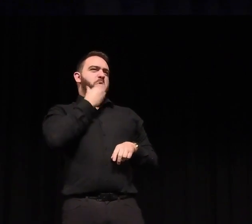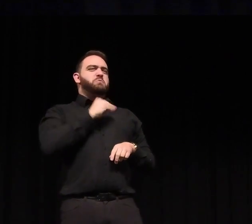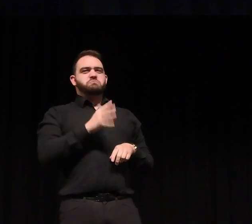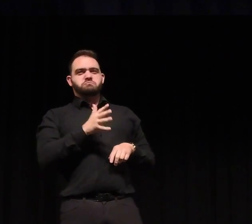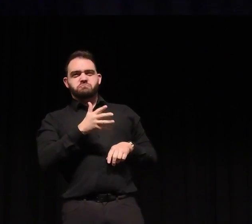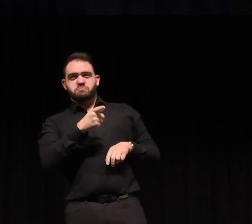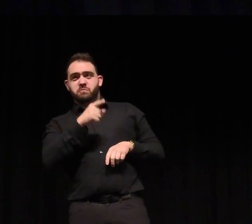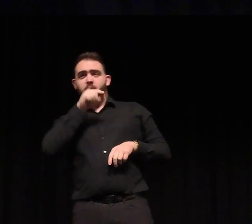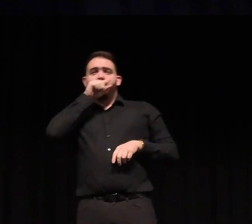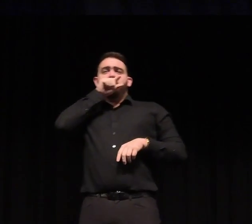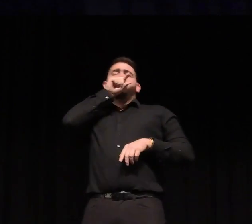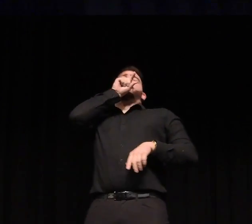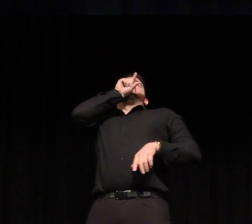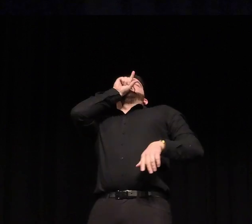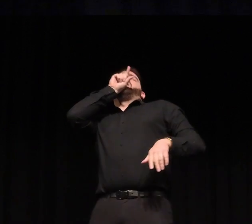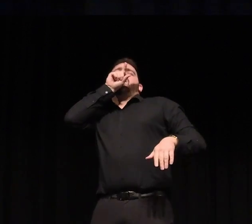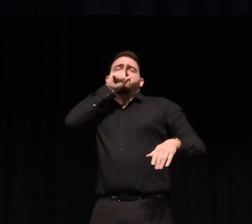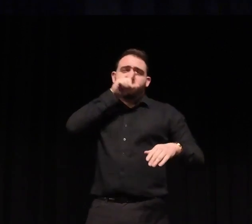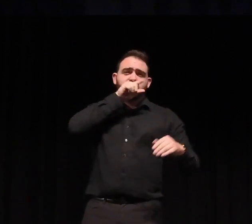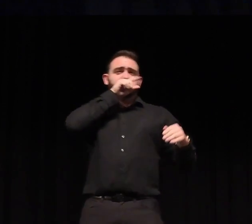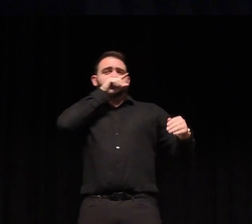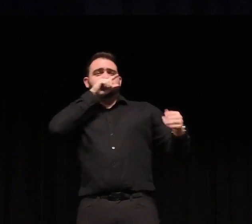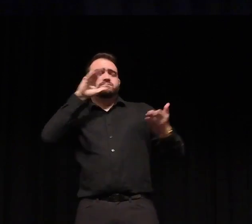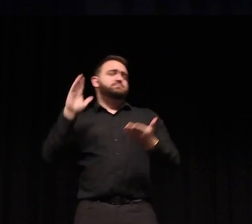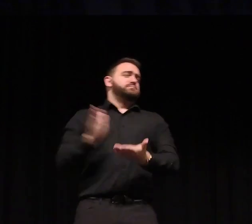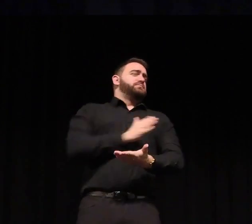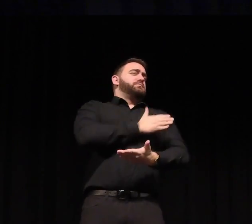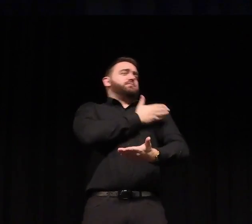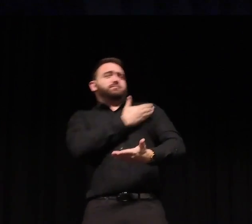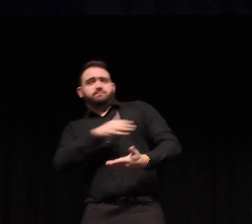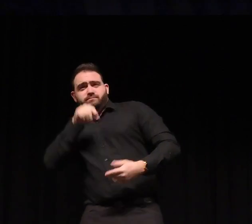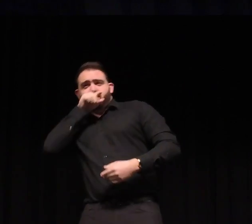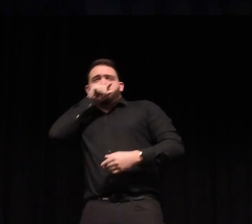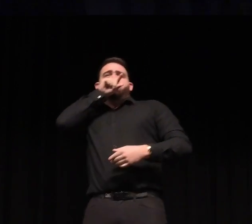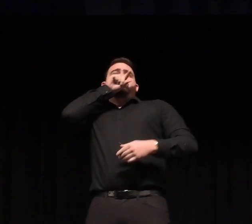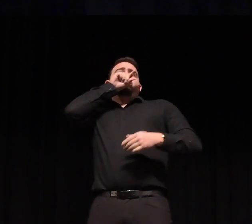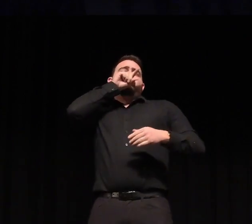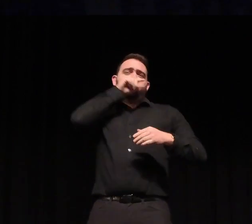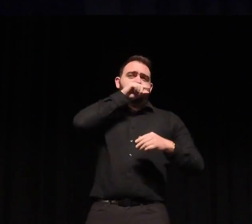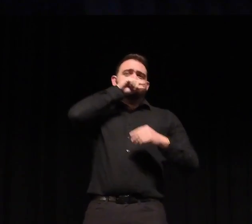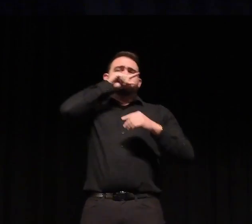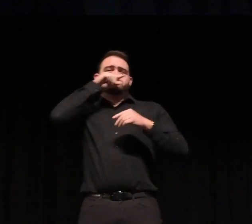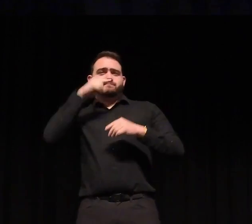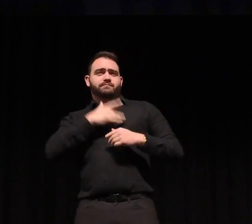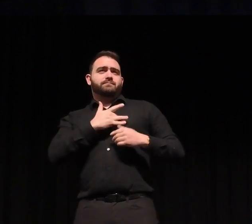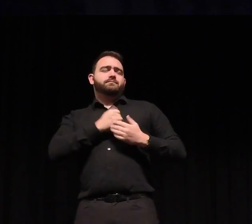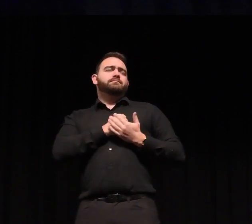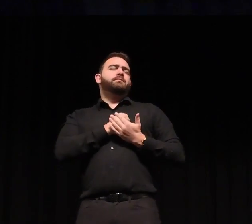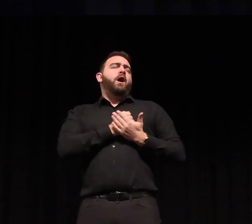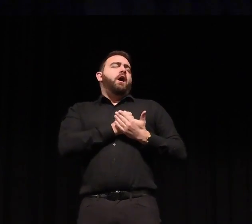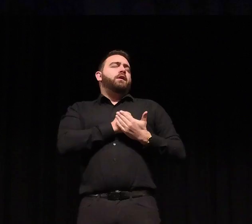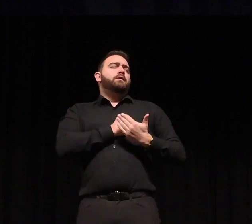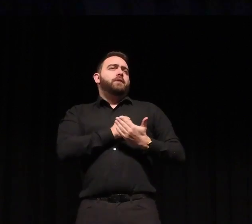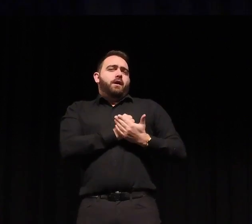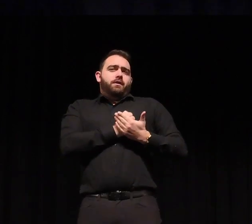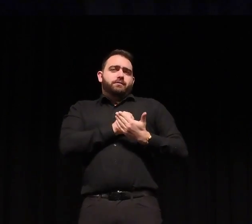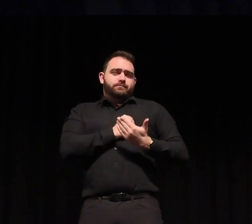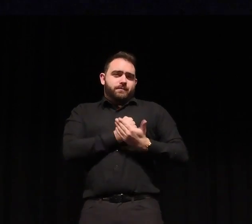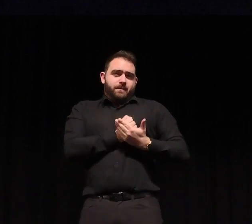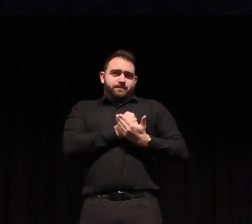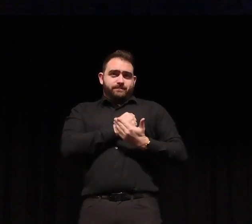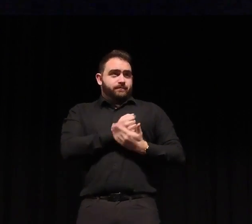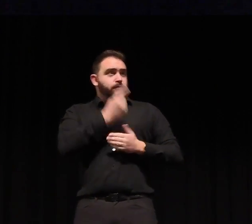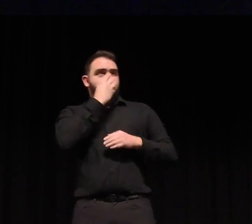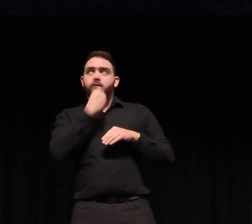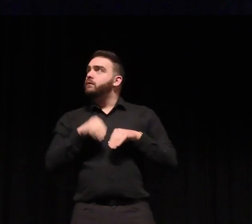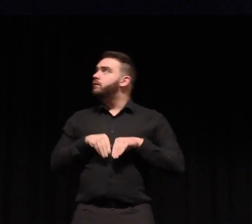qui sortaient étaient tellement belles que ça faisait sourire les cœurs. Et Petit Loup s'est dit, « Ah,